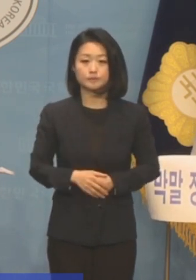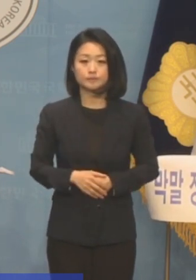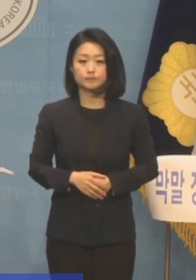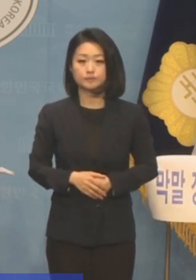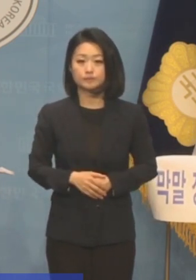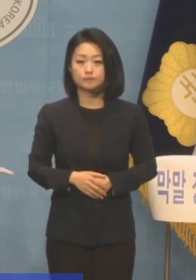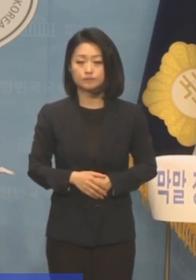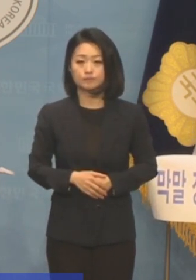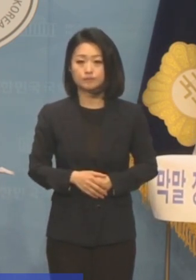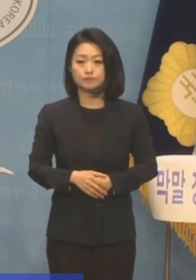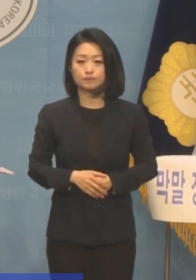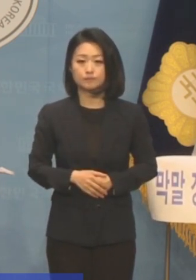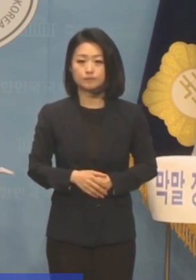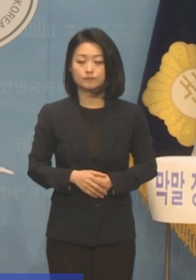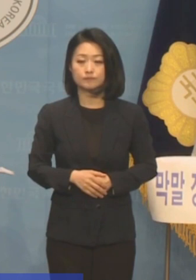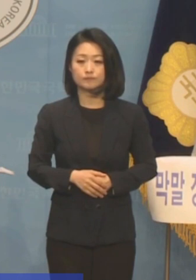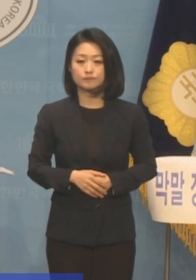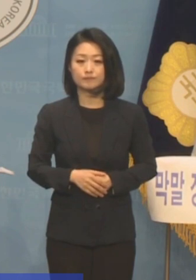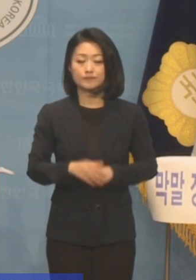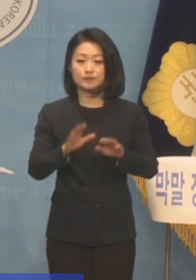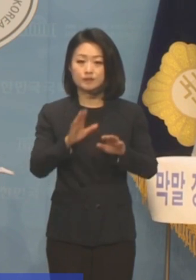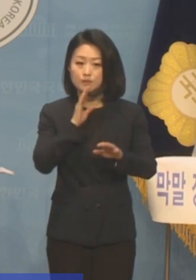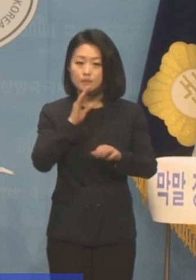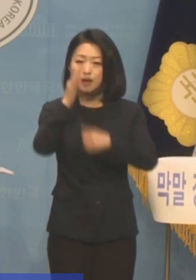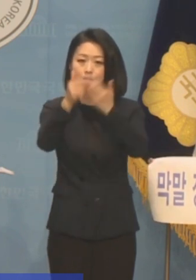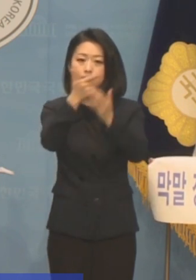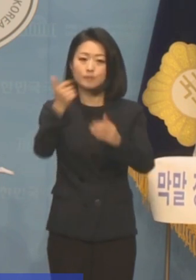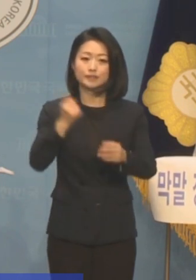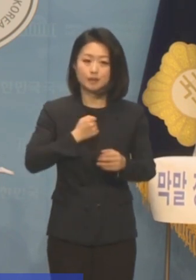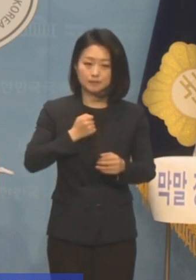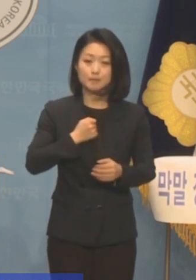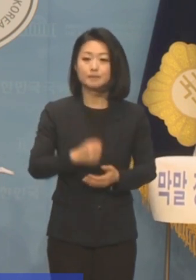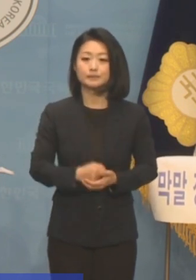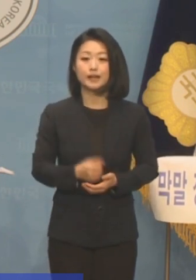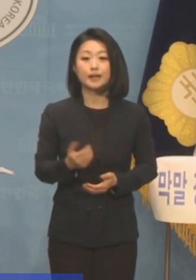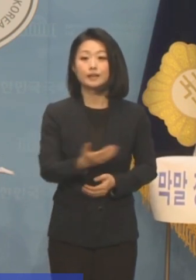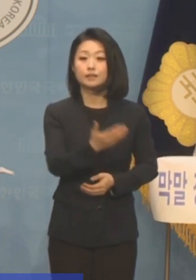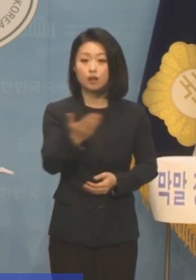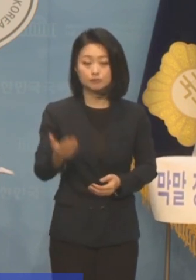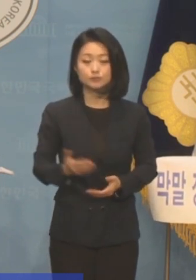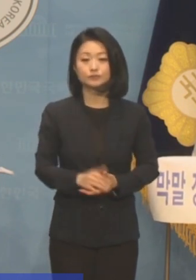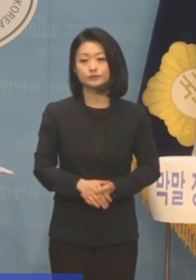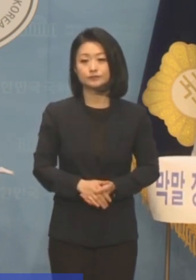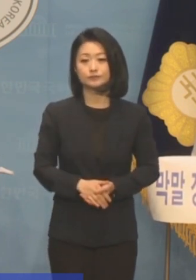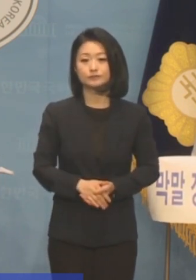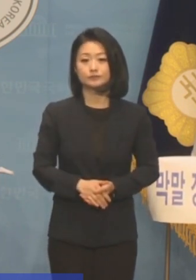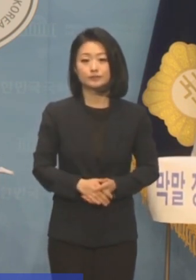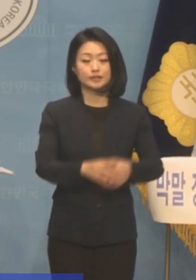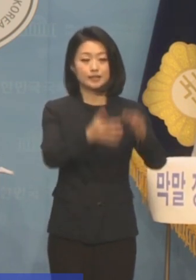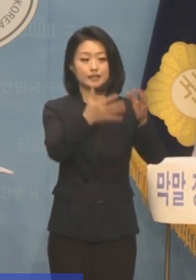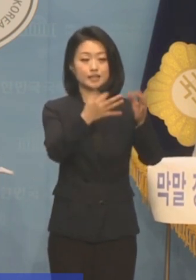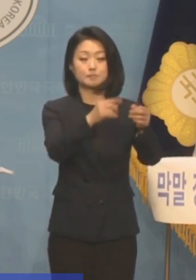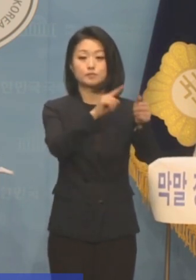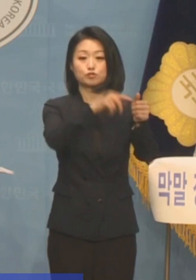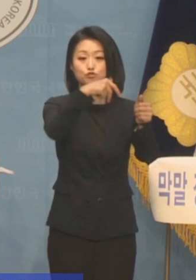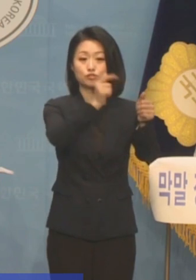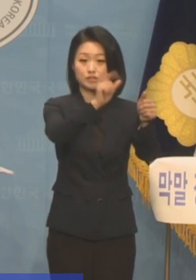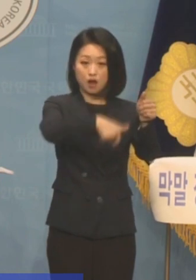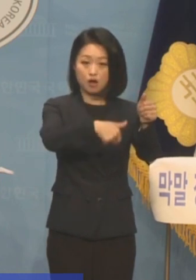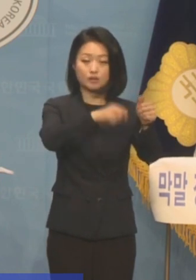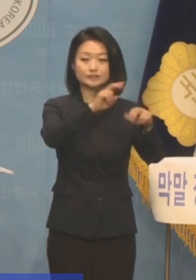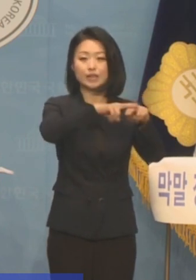하나님 너무나 답답함 이루 말할 수 없습니다 여러분 김준혁